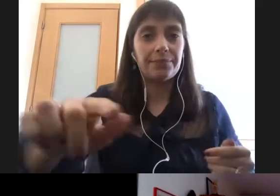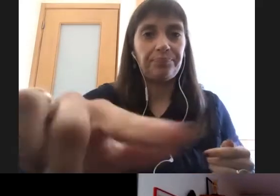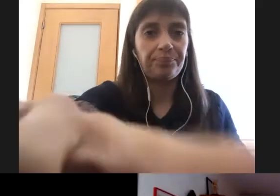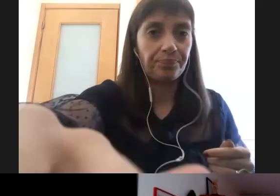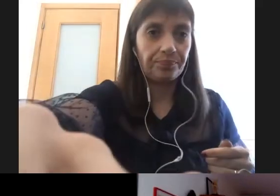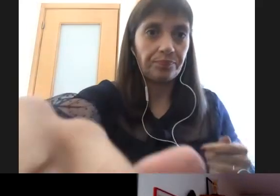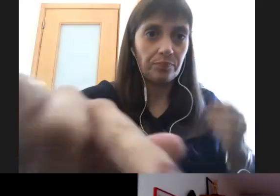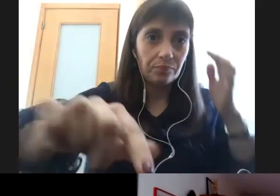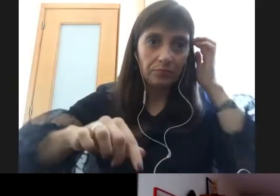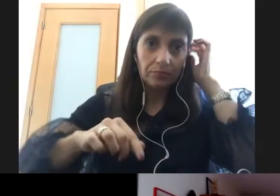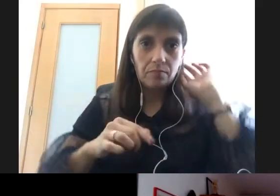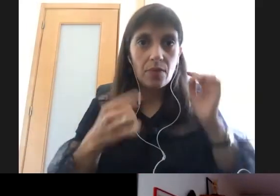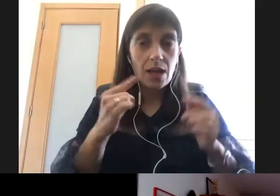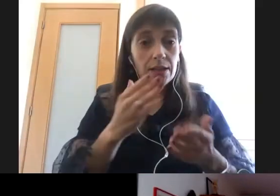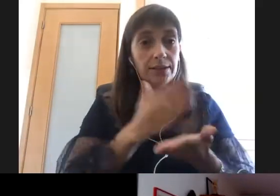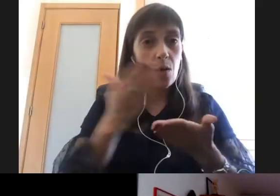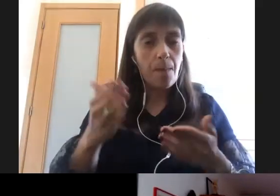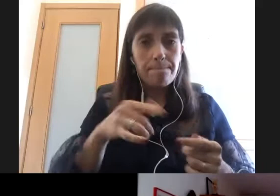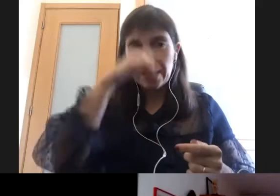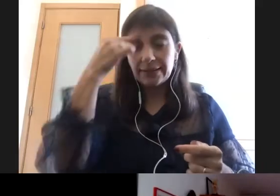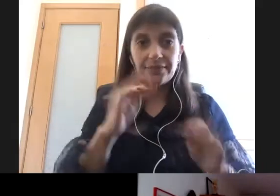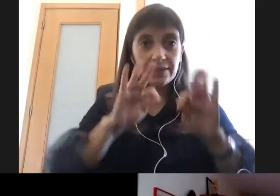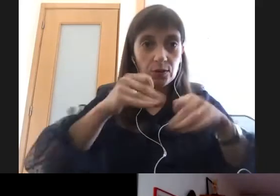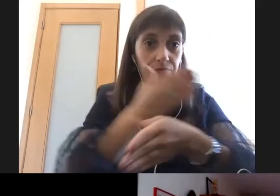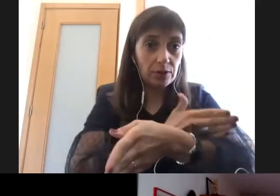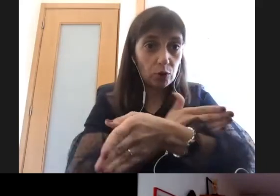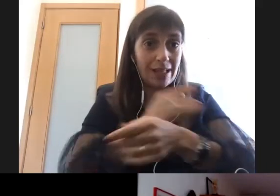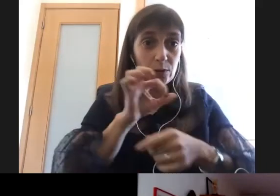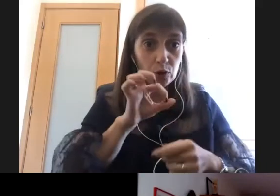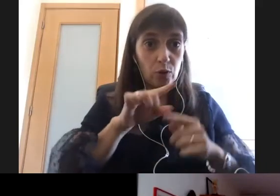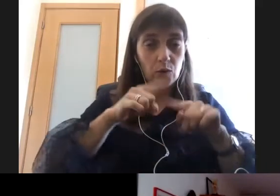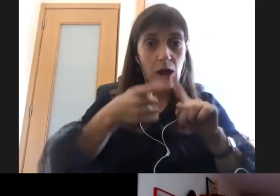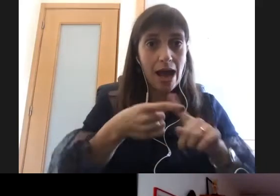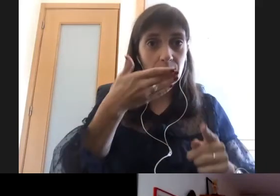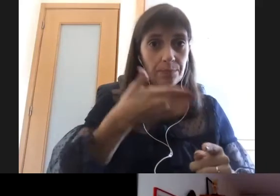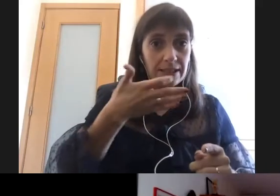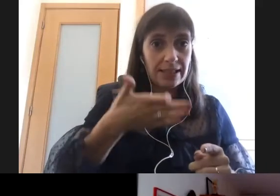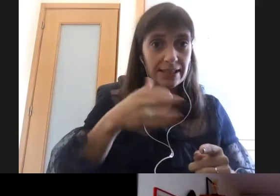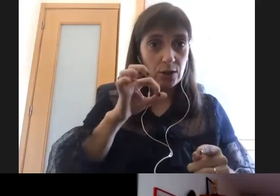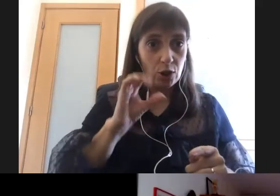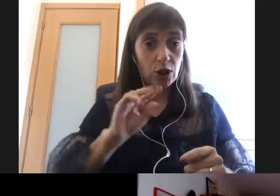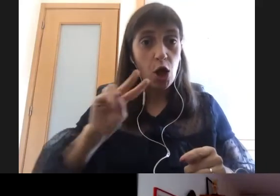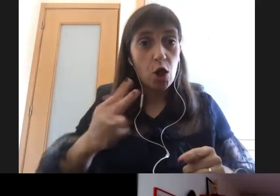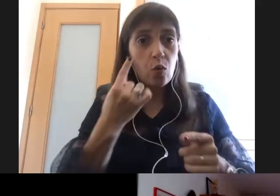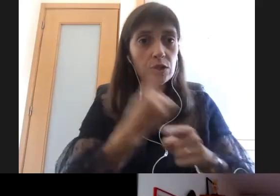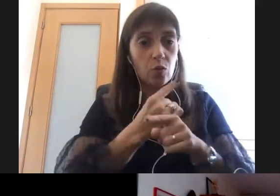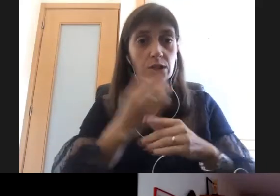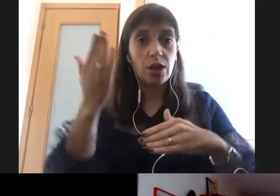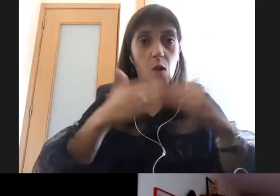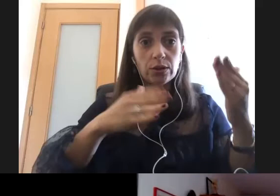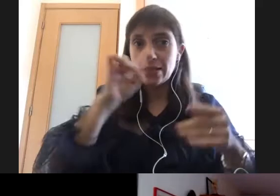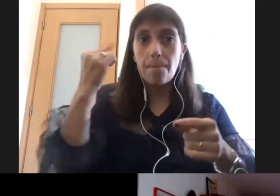Há um momento crítico no final do século XVIII, na década de 1780, em duas coisas estão acontecendo simultaneamente.